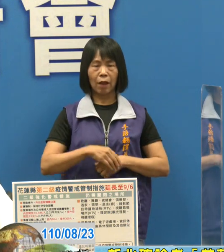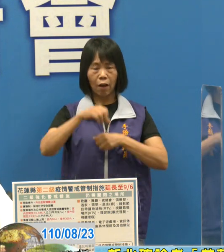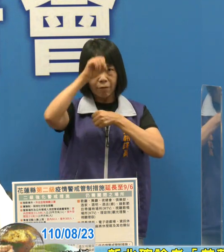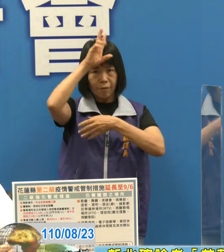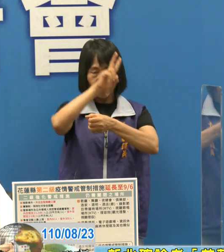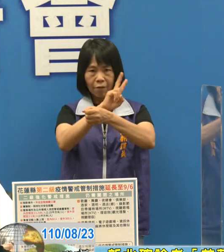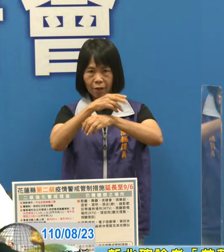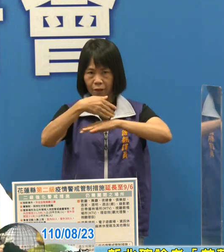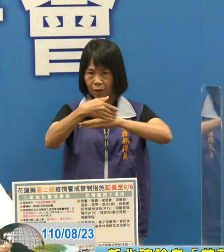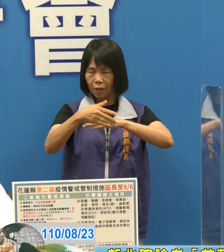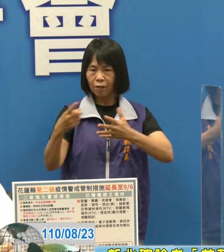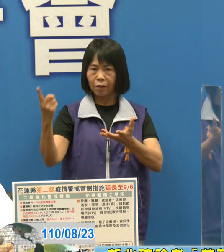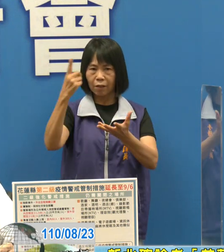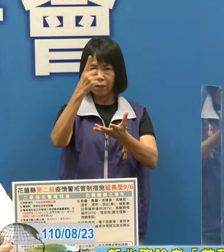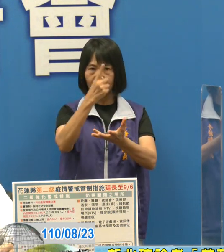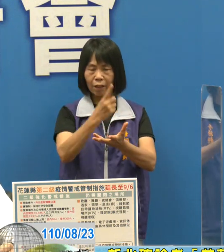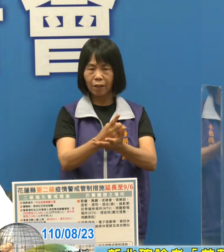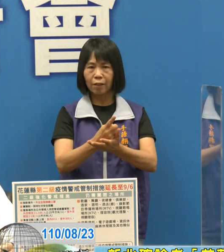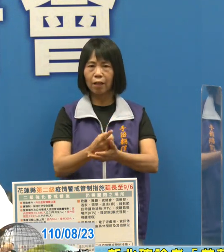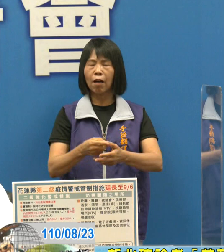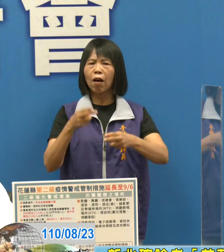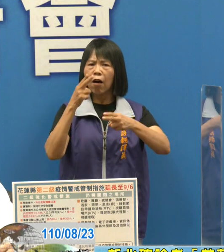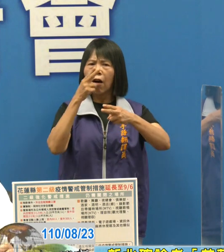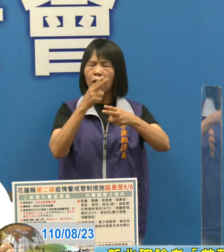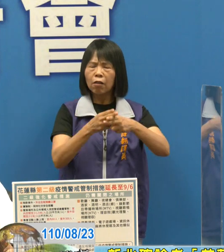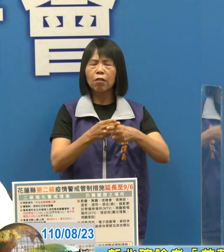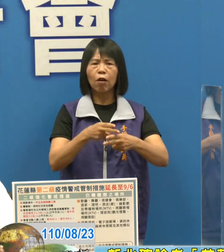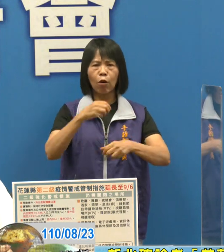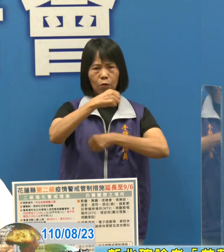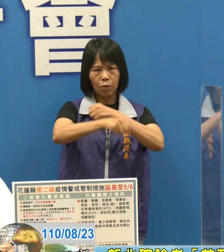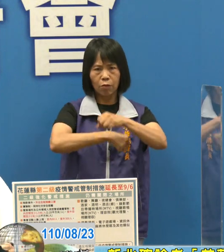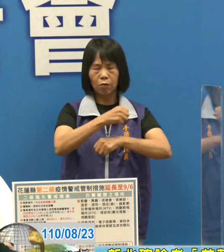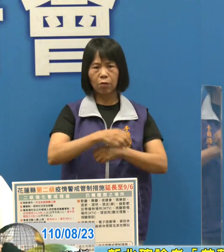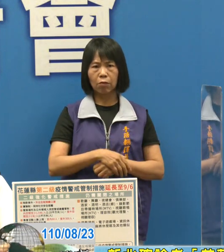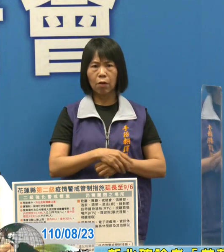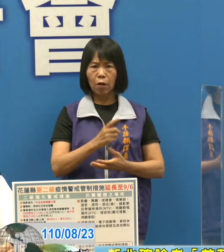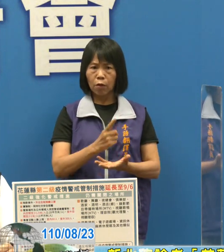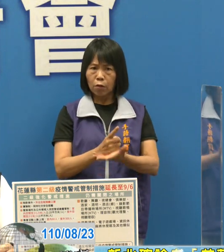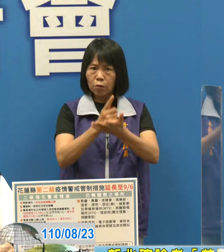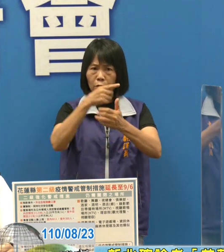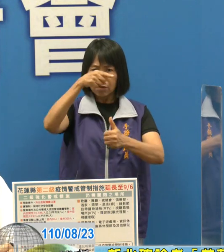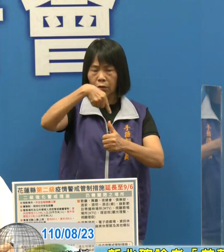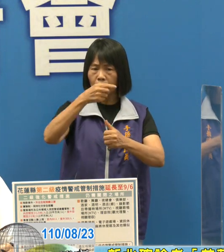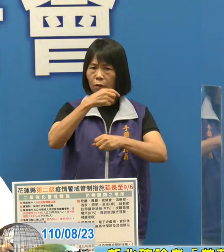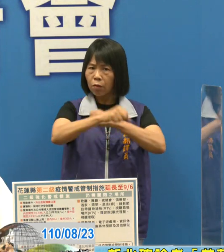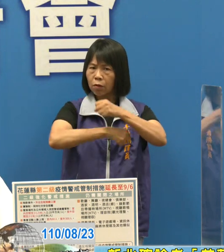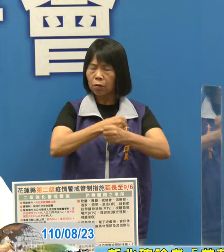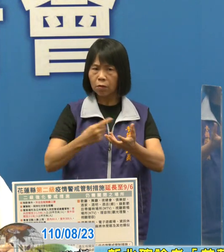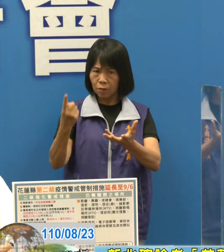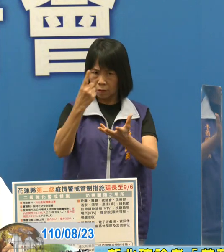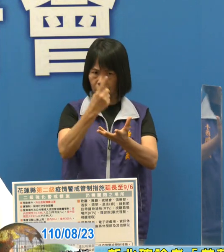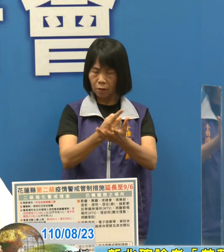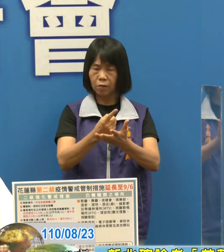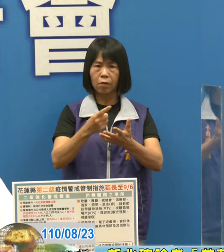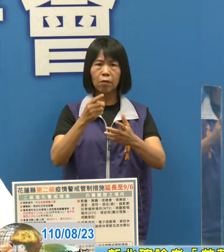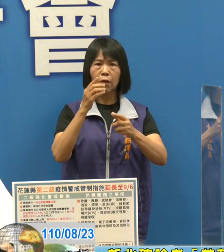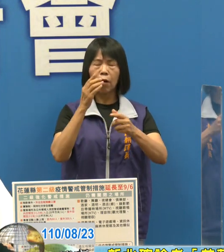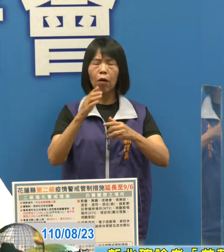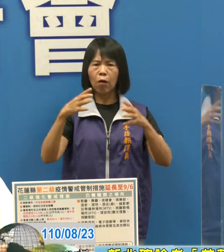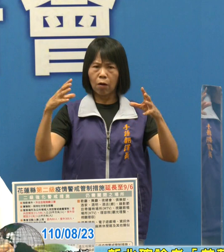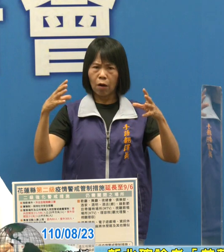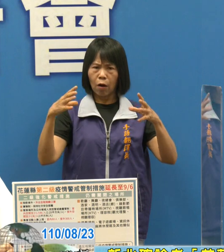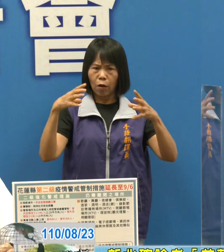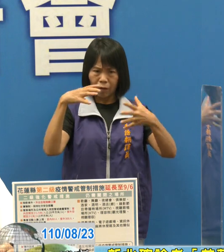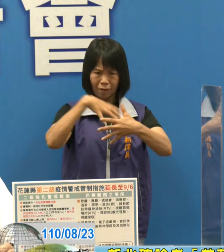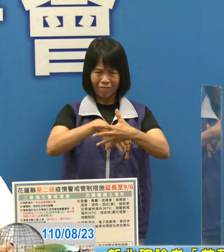凤林镇参加了一个宗教活动。那这整个宗教活动呢，参与的过程中最多曾经有